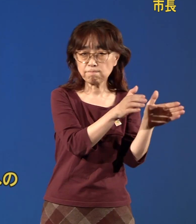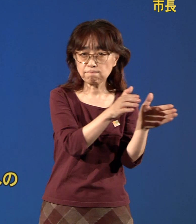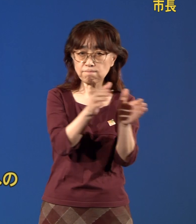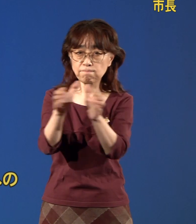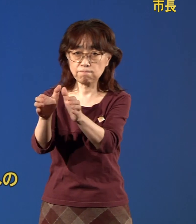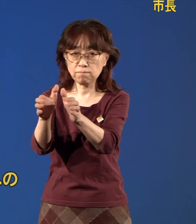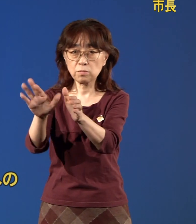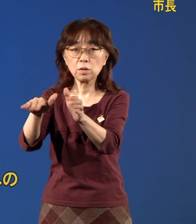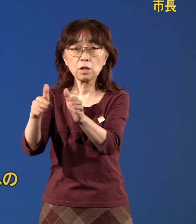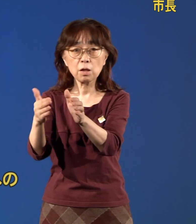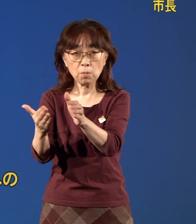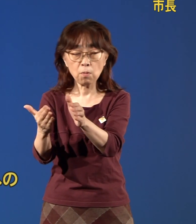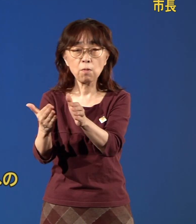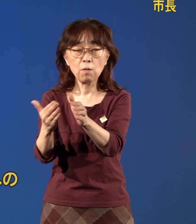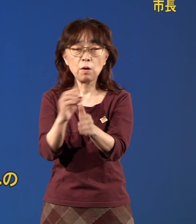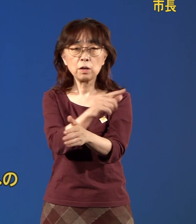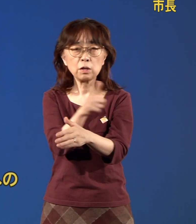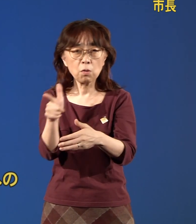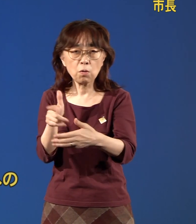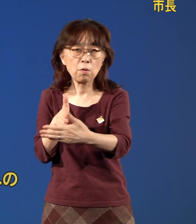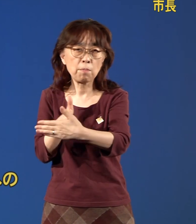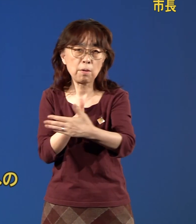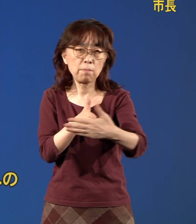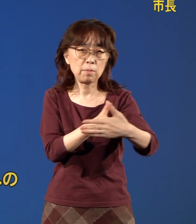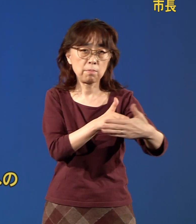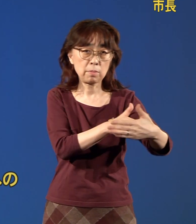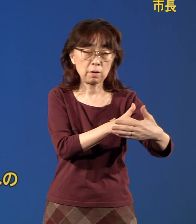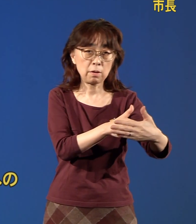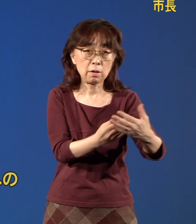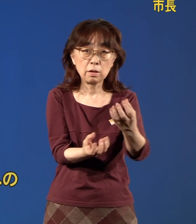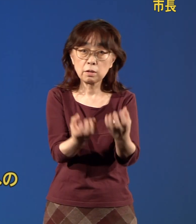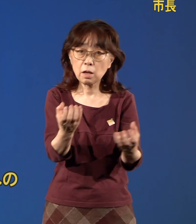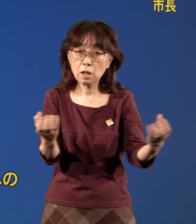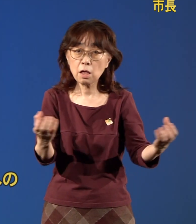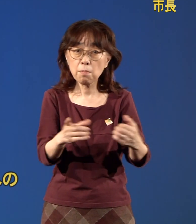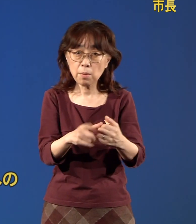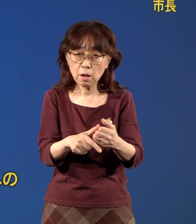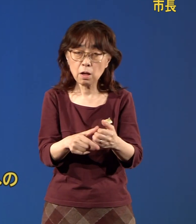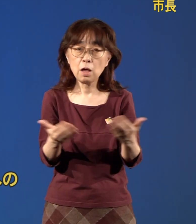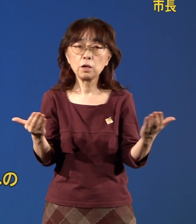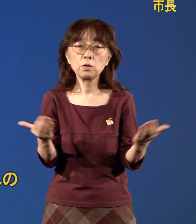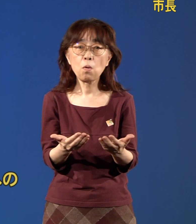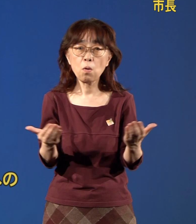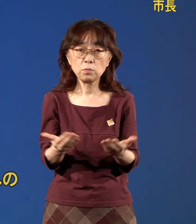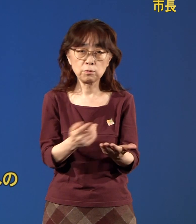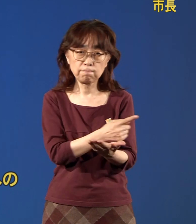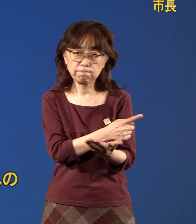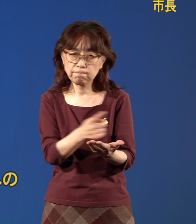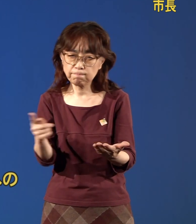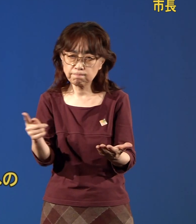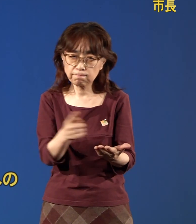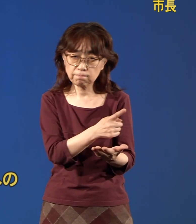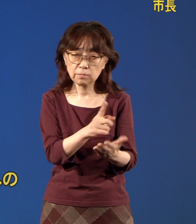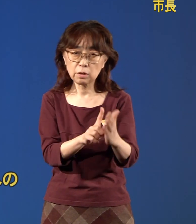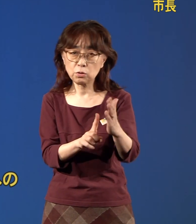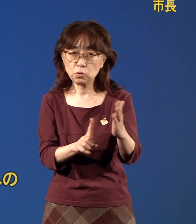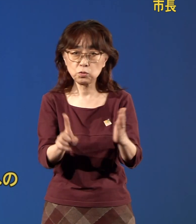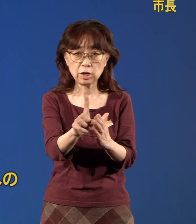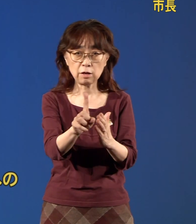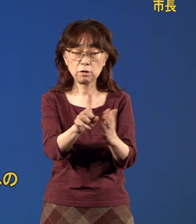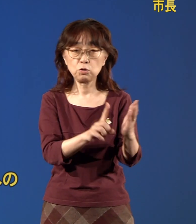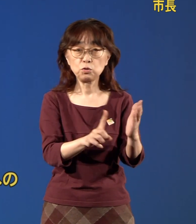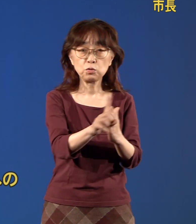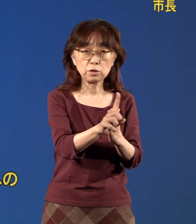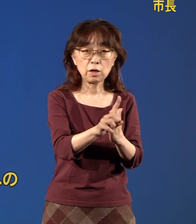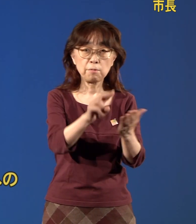障が出てくるということになれば、業務をやっぱり重点化する、優先 順位をつけてやっていかざるを得ないということが一つ